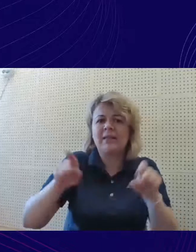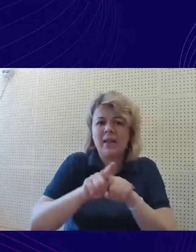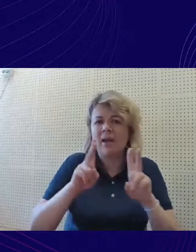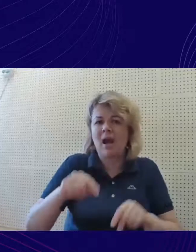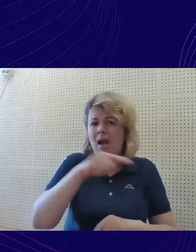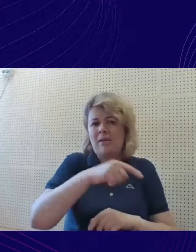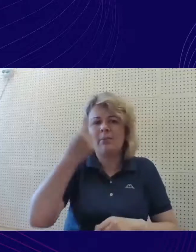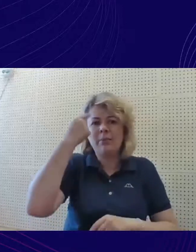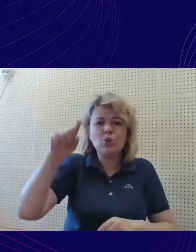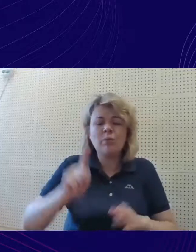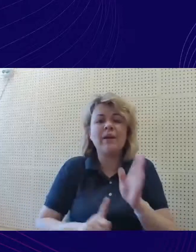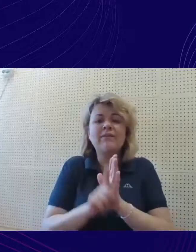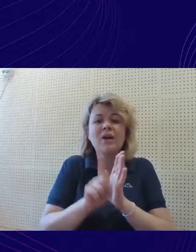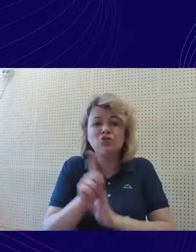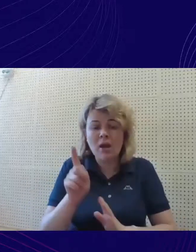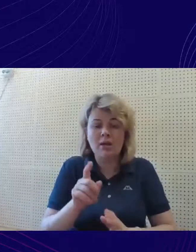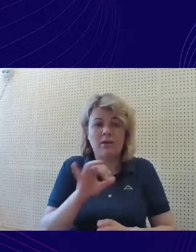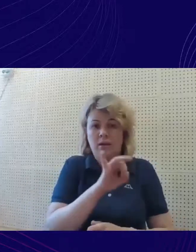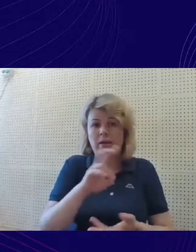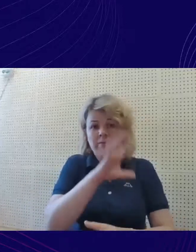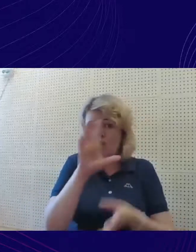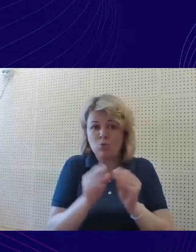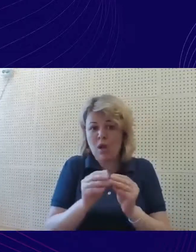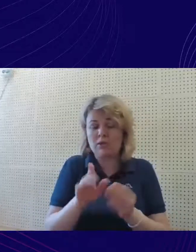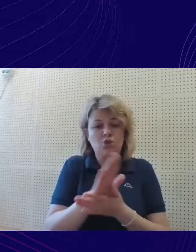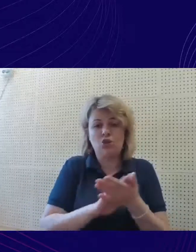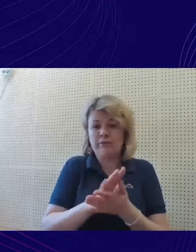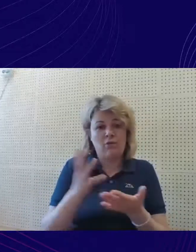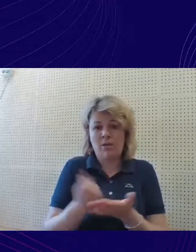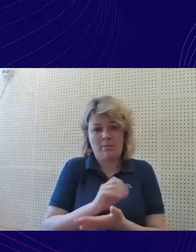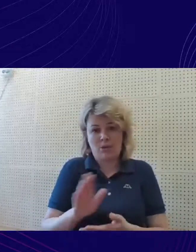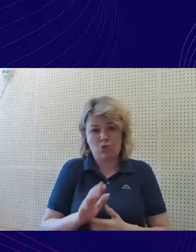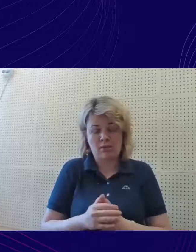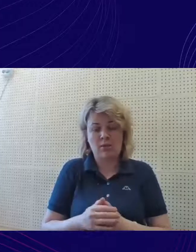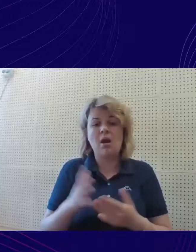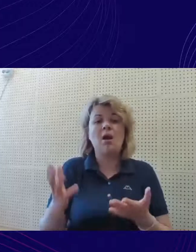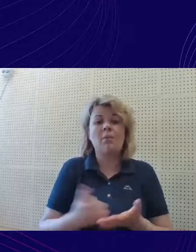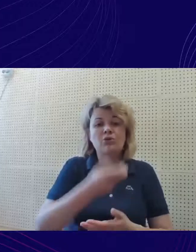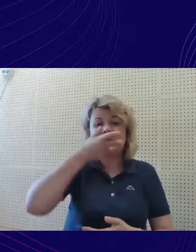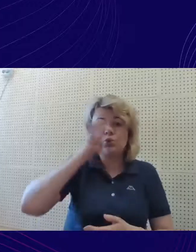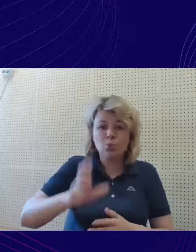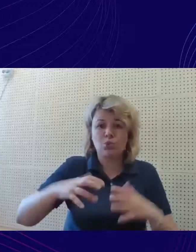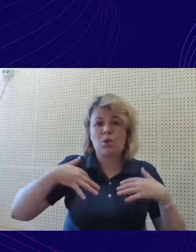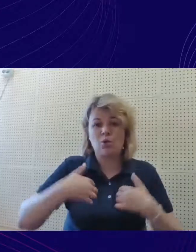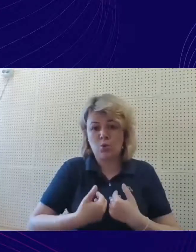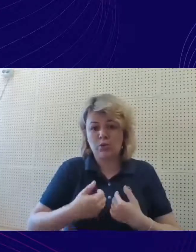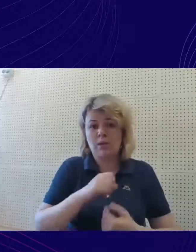изначально, то в итоге ничего и не получается. Получается скучно, грустно и